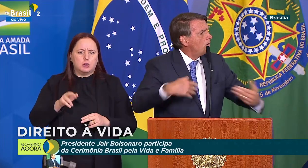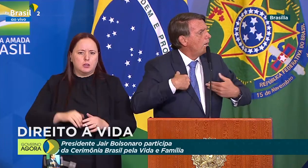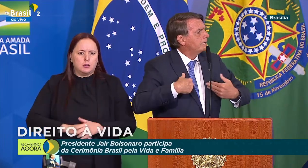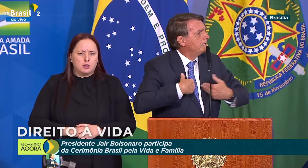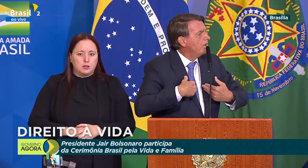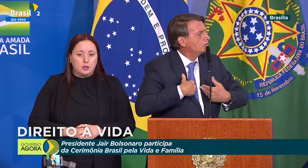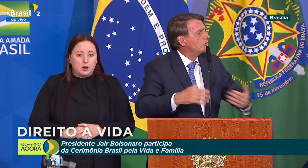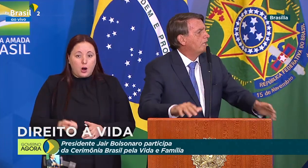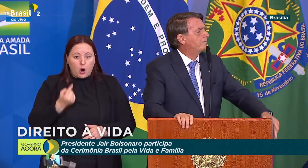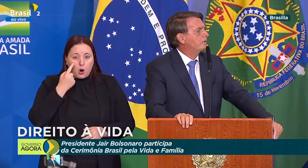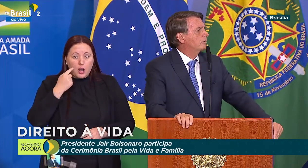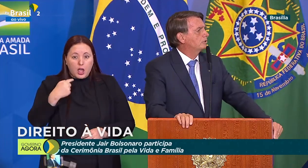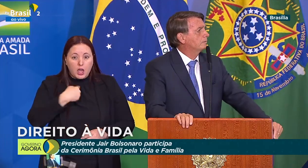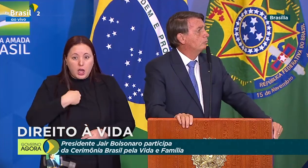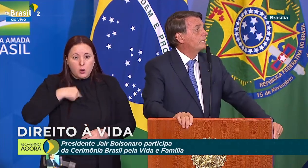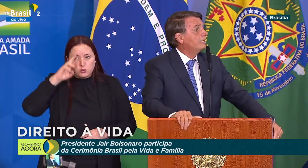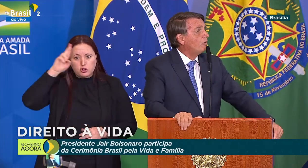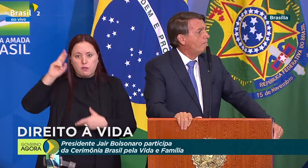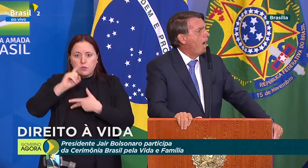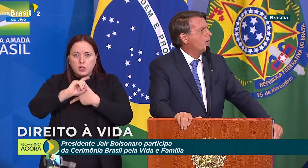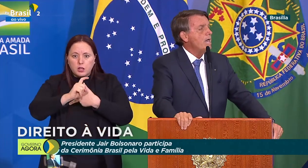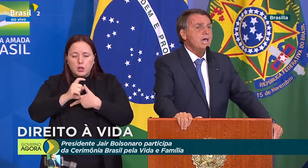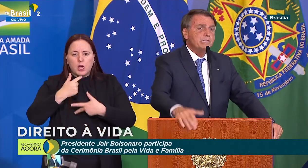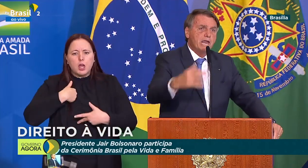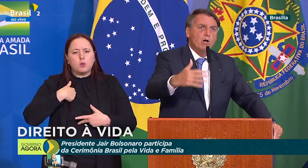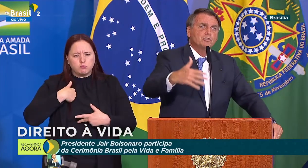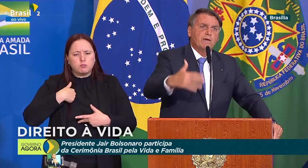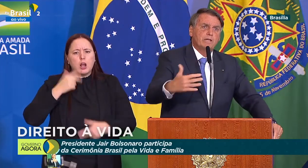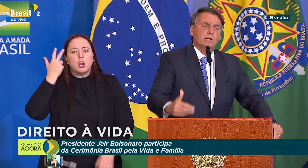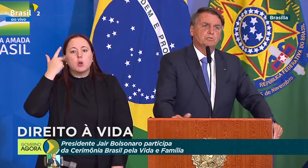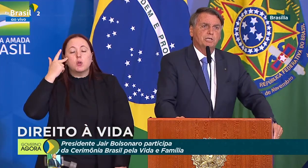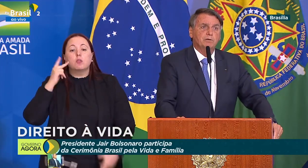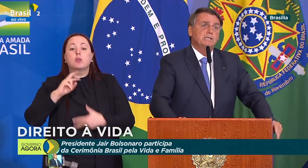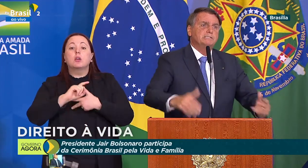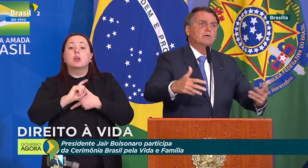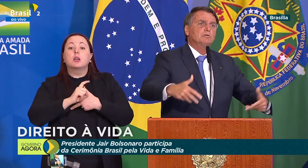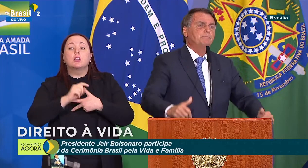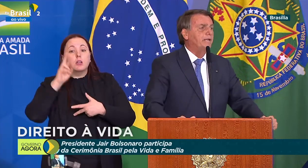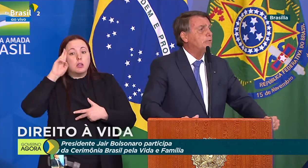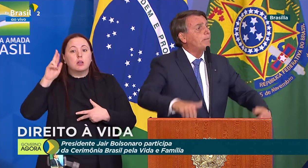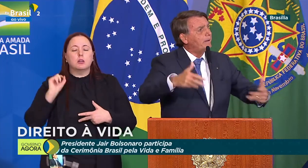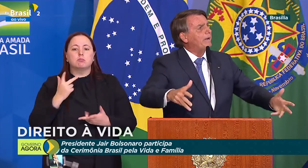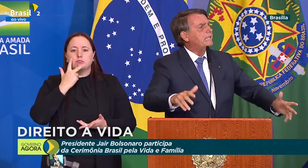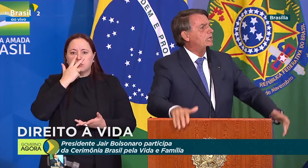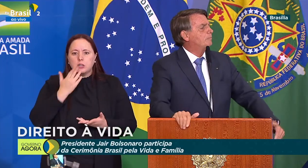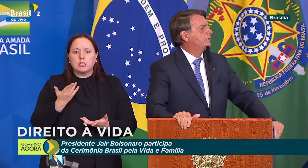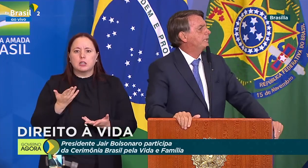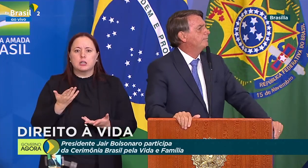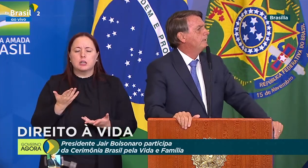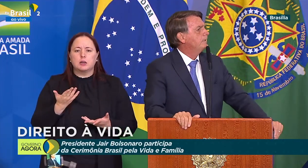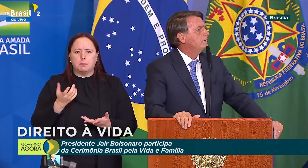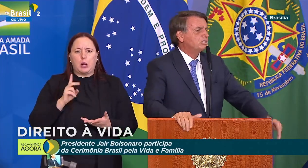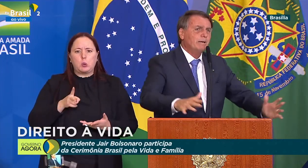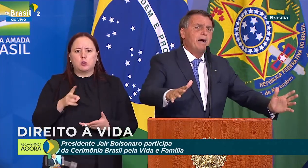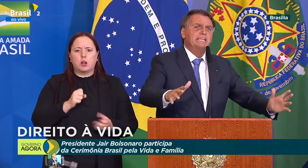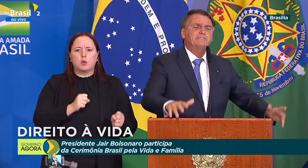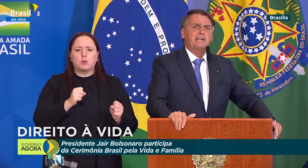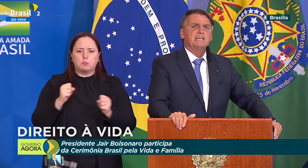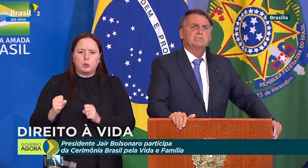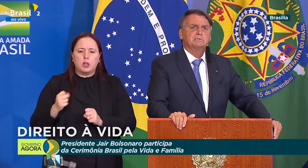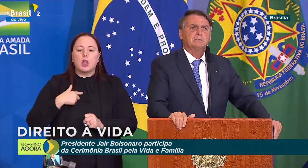E olha que eu sou chefe do executivo O que é normal seria o chefe do executivo está considerando para permanecer no poder